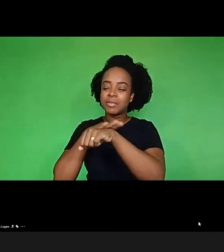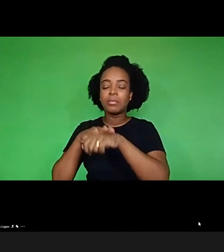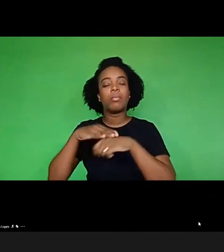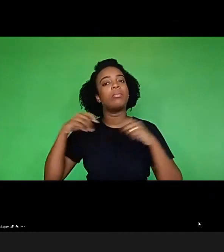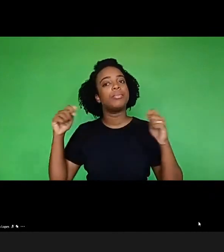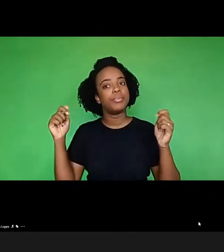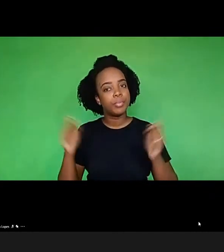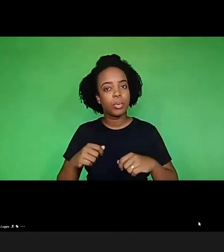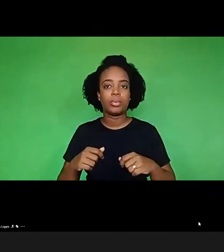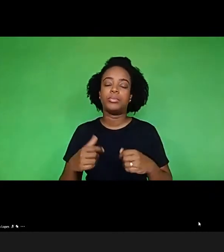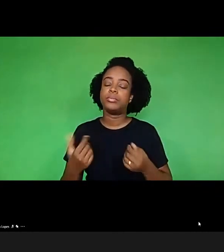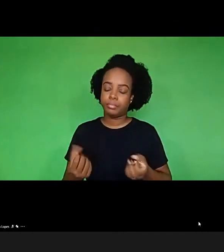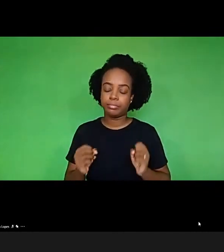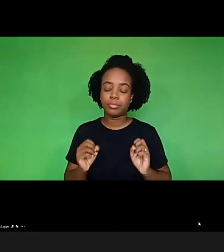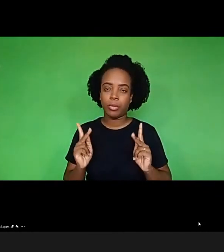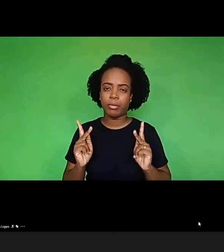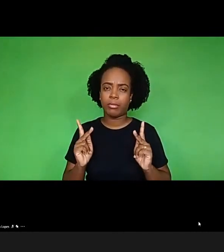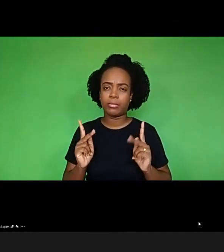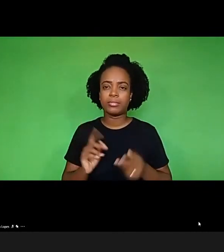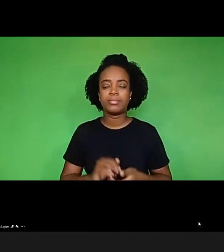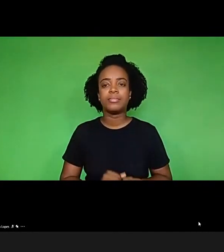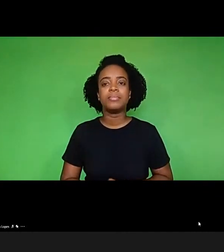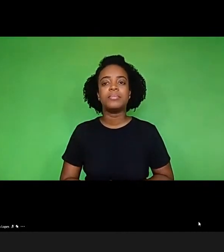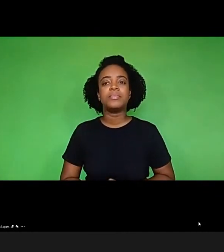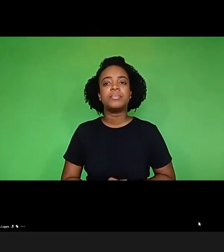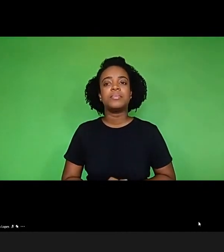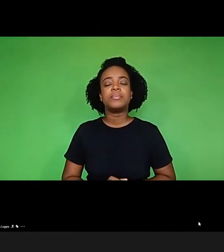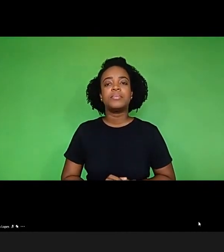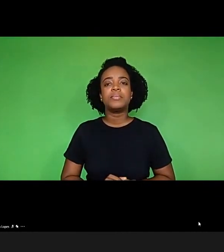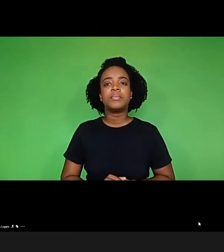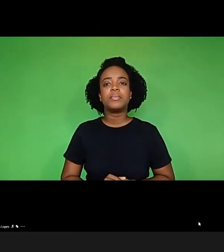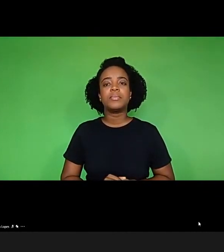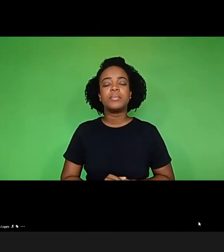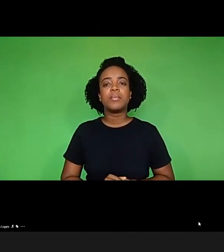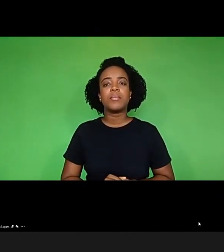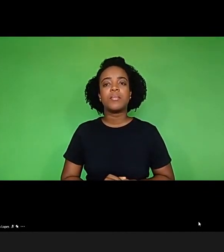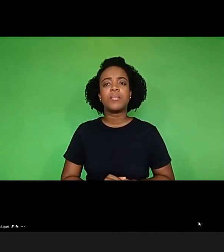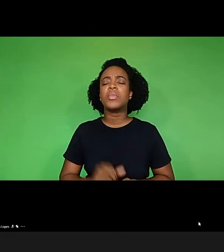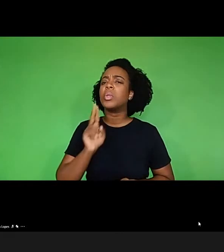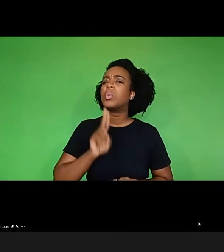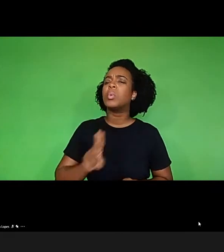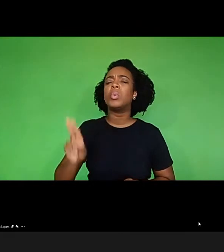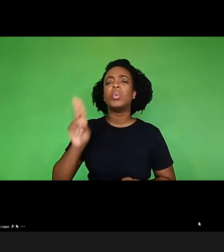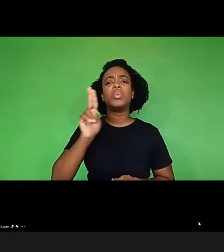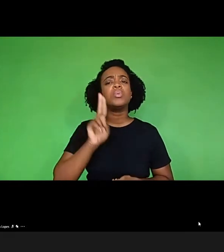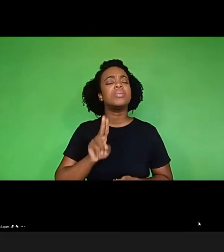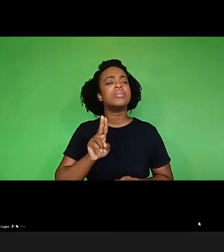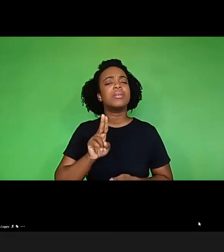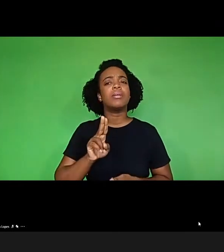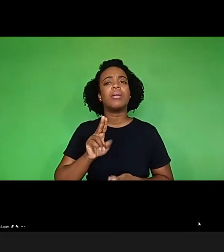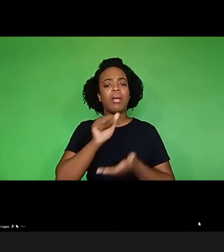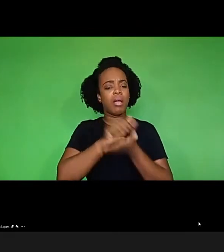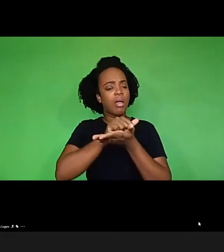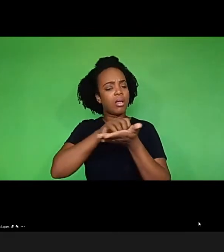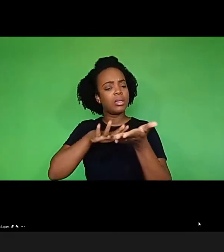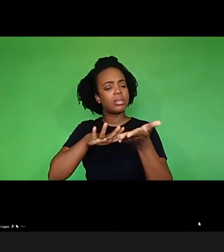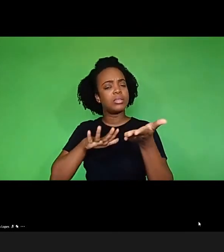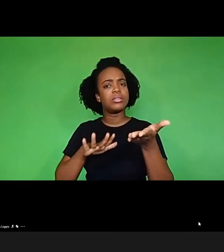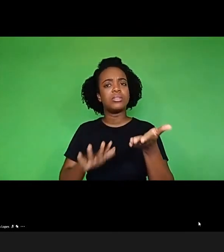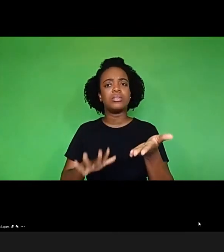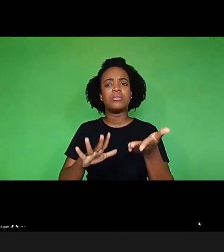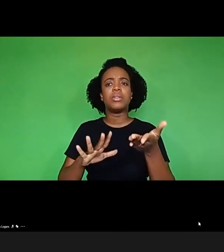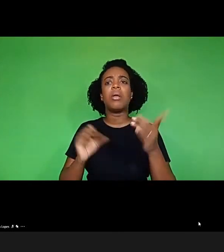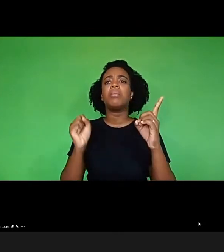certo? E o que é que a gente vai utilizar como ferramenta para as atividades